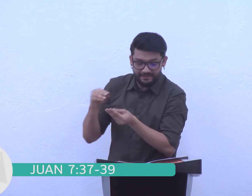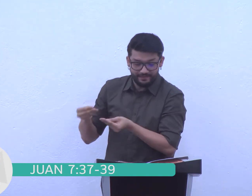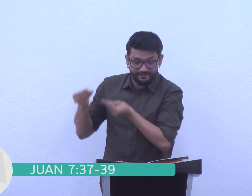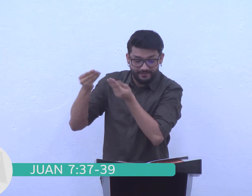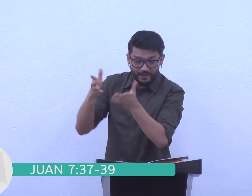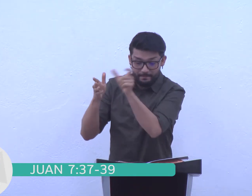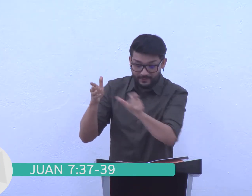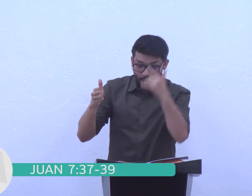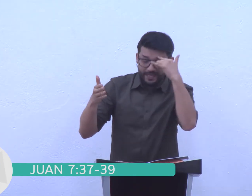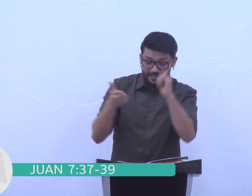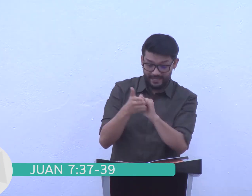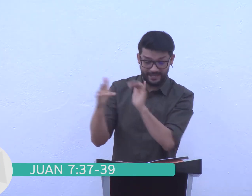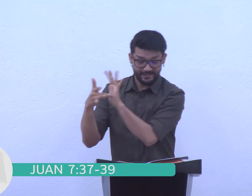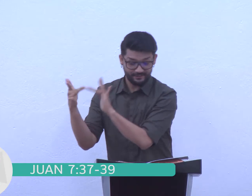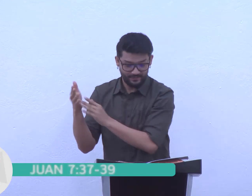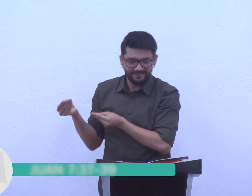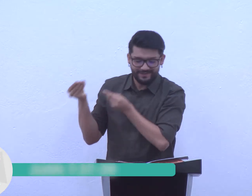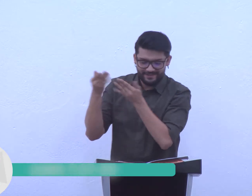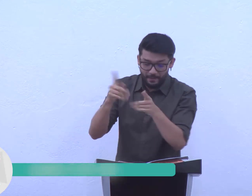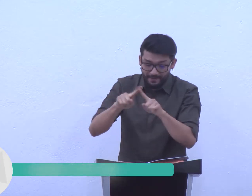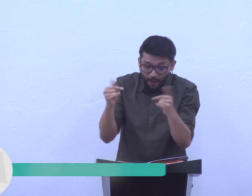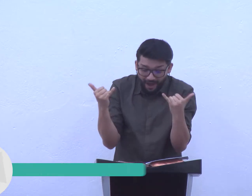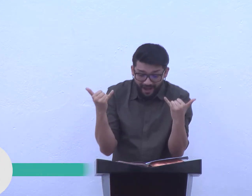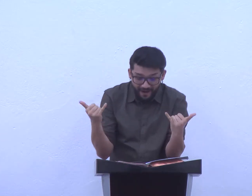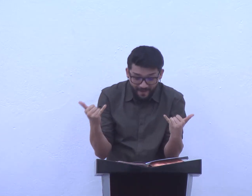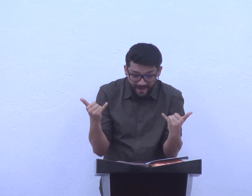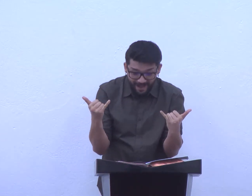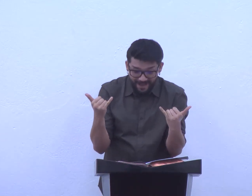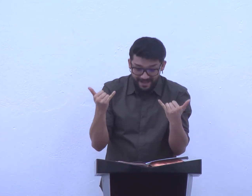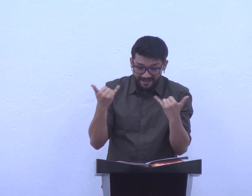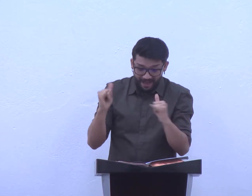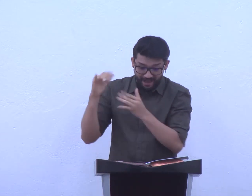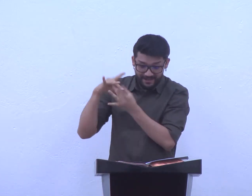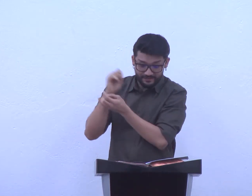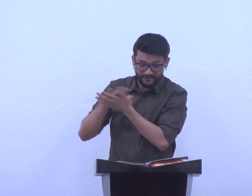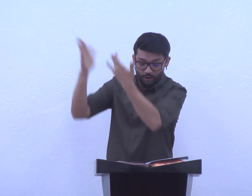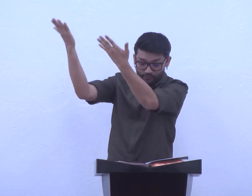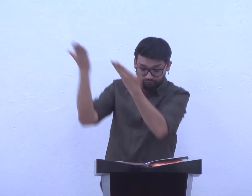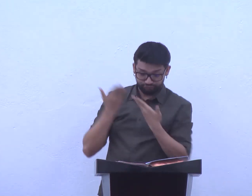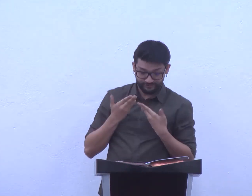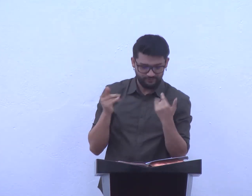porque Jesús no había sido aún glorificado.